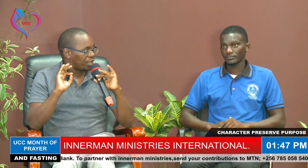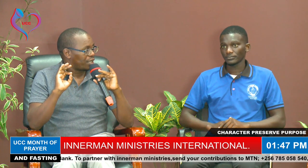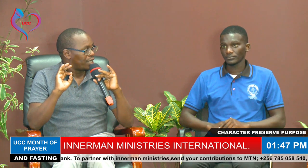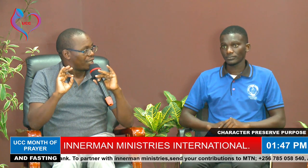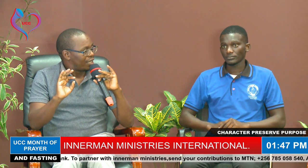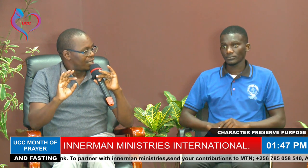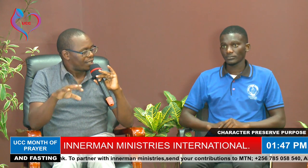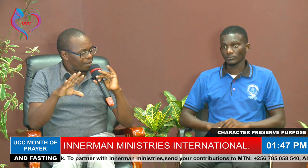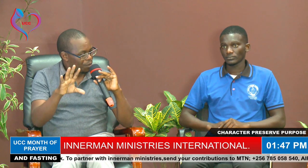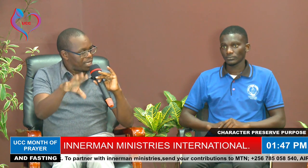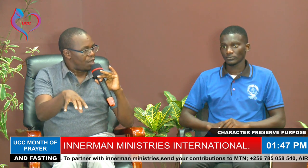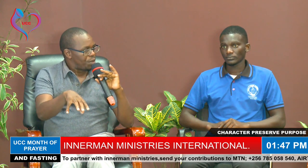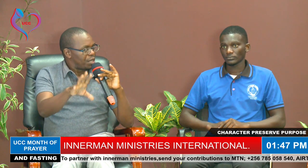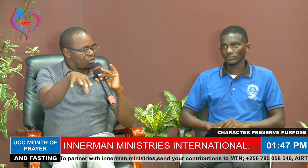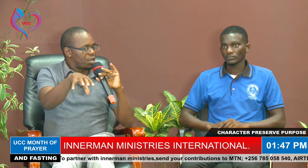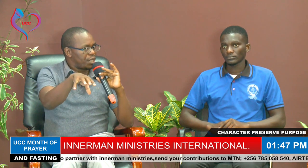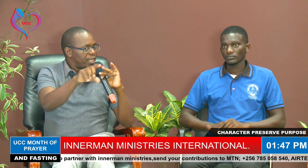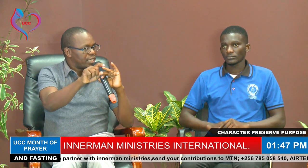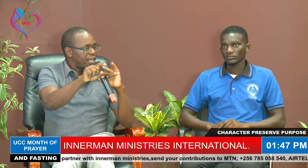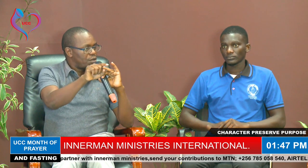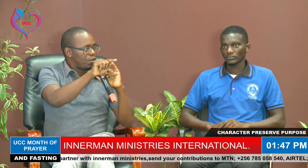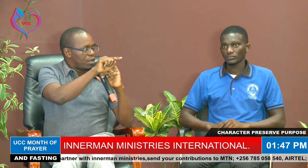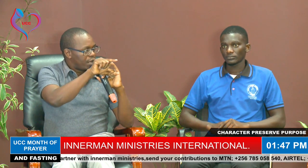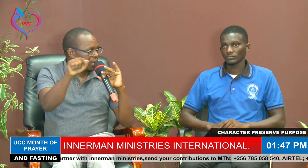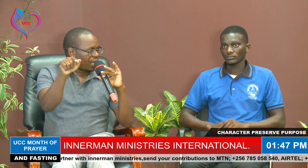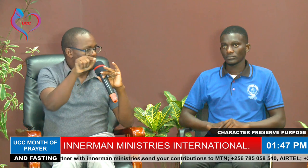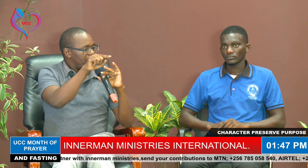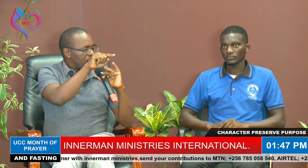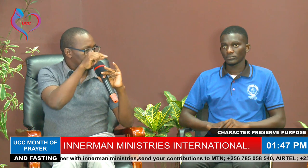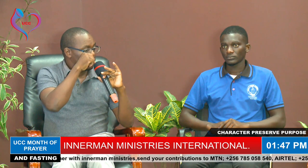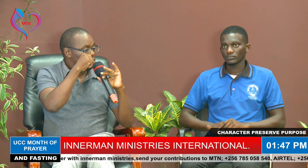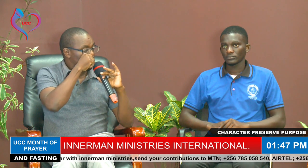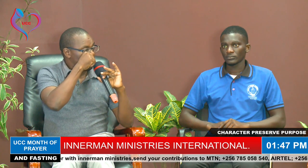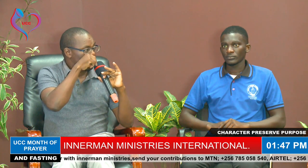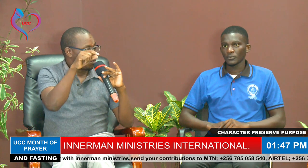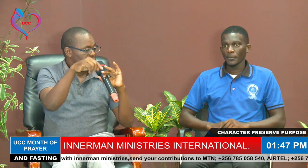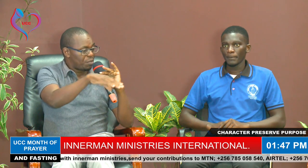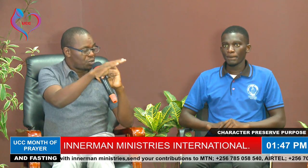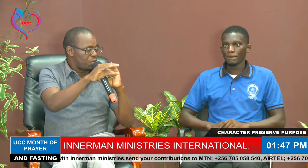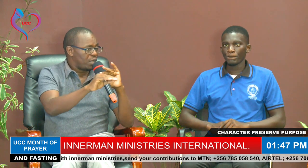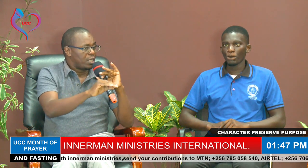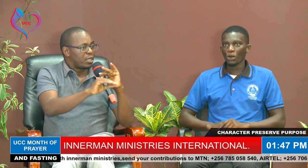Mujoba Katonda mwetu. Webidiao bidi ebintu nga bina neche njagalawo na bagamba mulinyuro ruko bidi ja bisoma